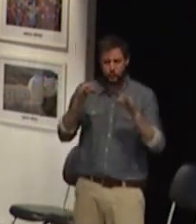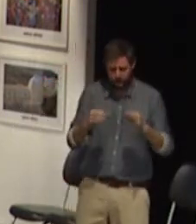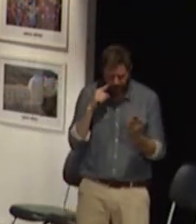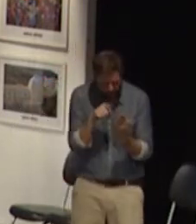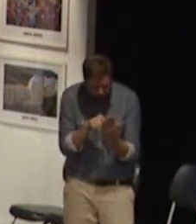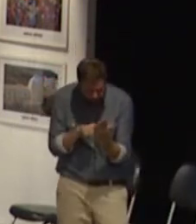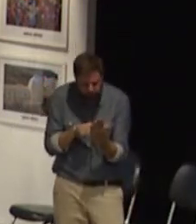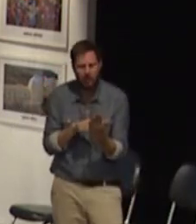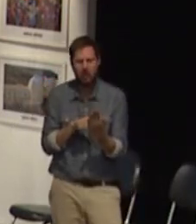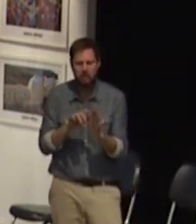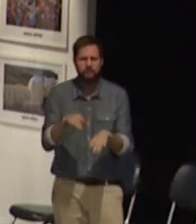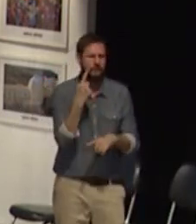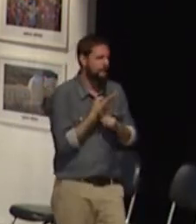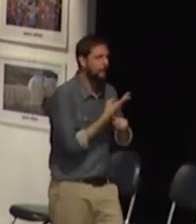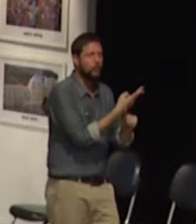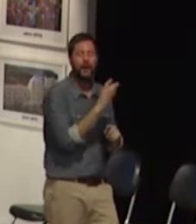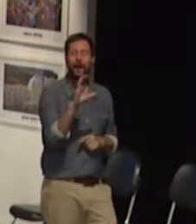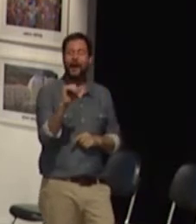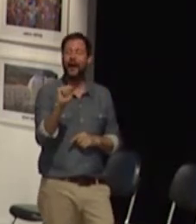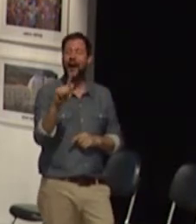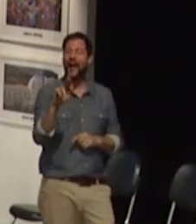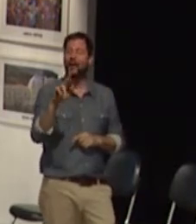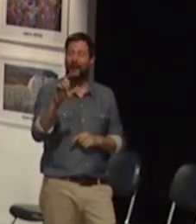né? Aí, a justiça vai ler, aí vai procurar